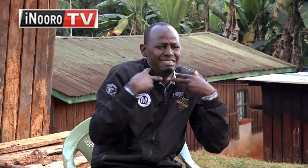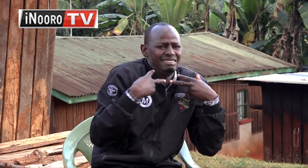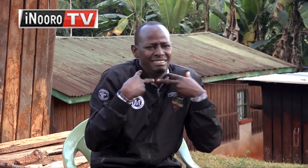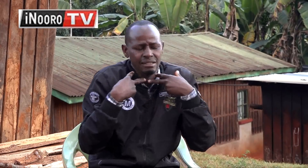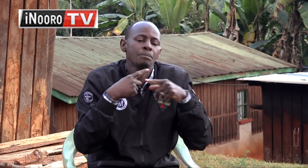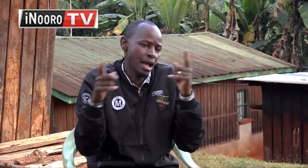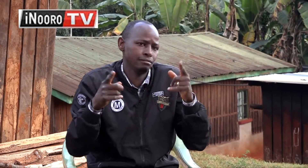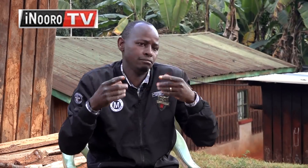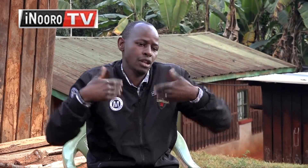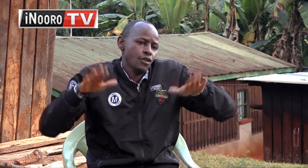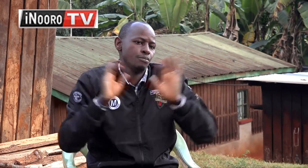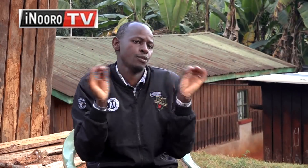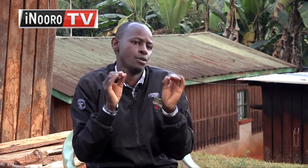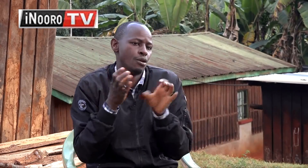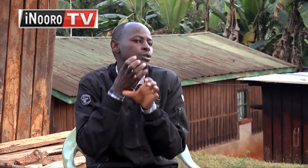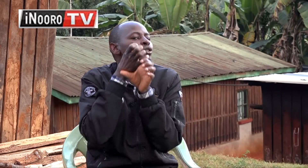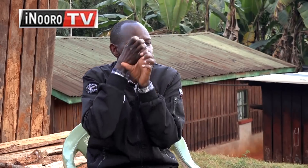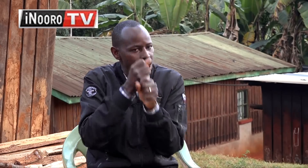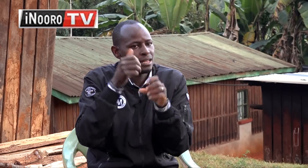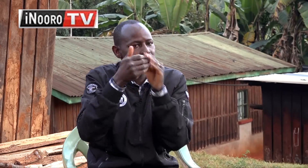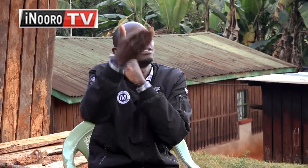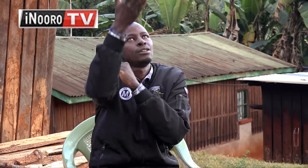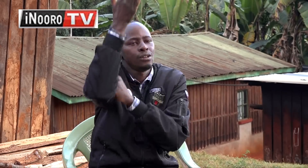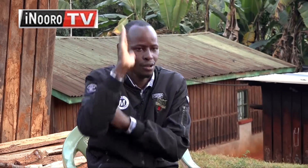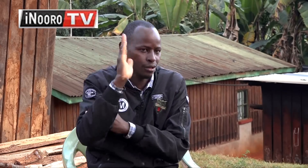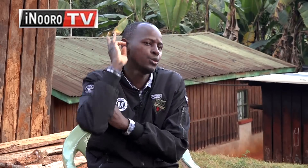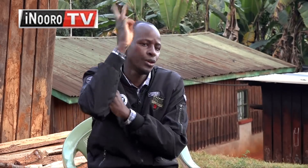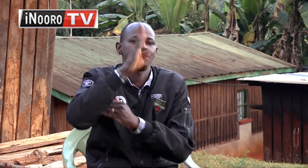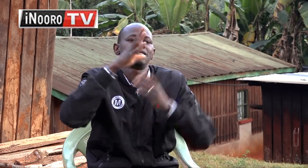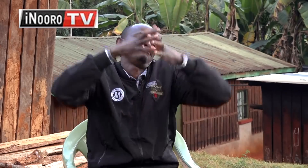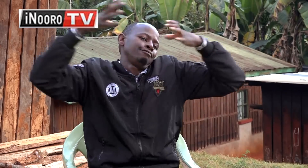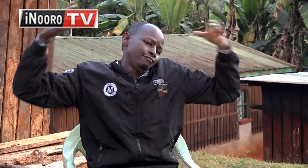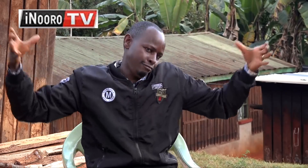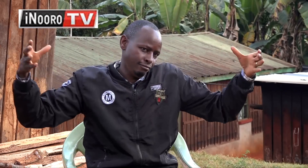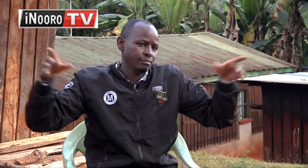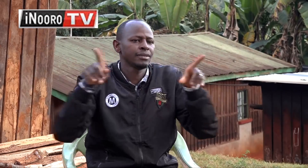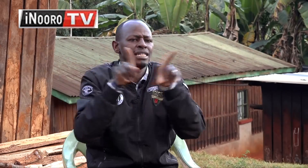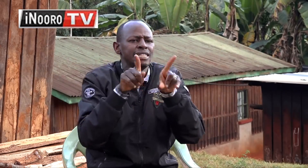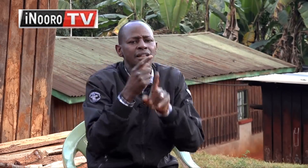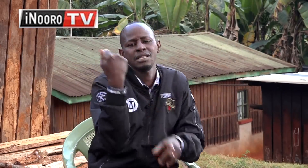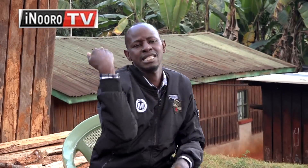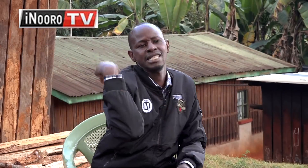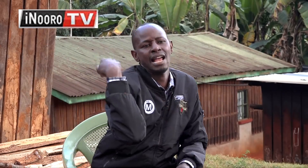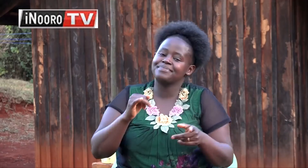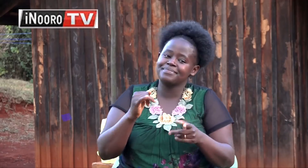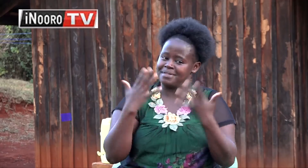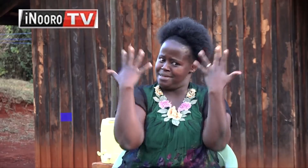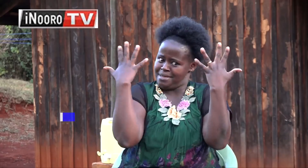ni rairwo muciĩ nakuo nikuo ni kuiyo. Okay, ni turakihoka Ngai ni tukunenehia na no twake. Muthuri wakwa